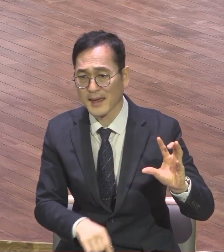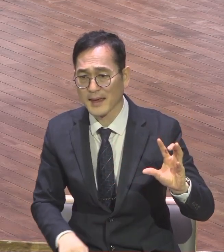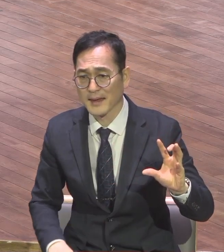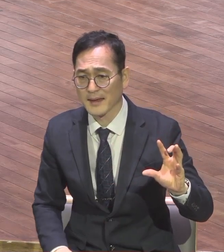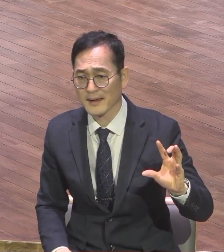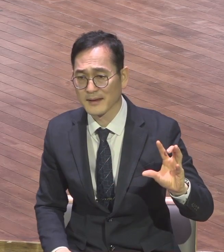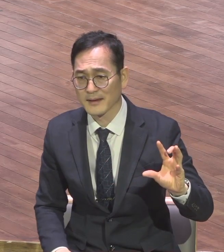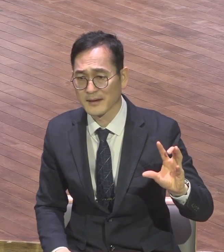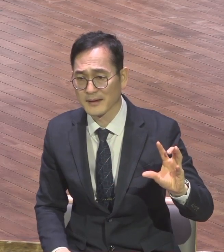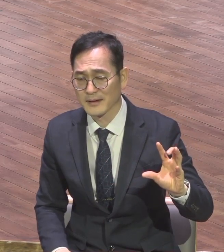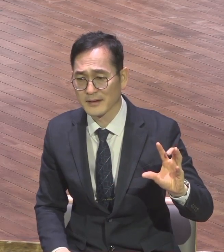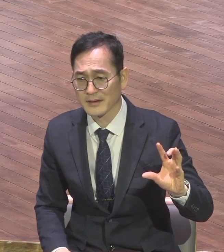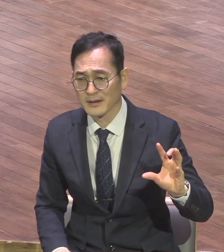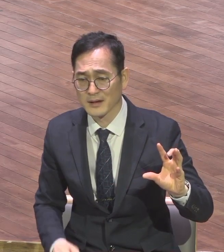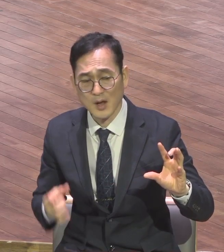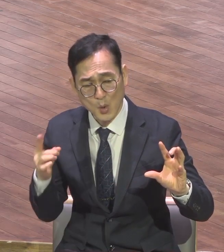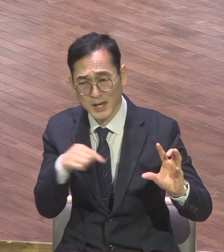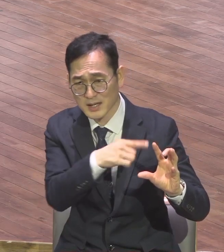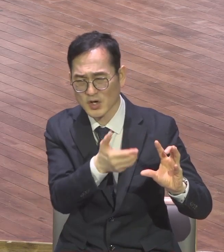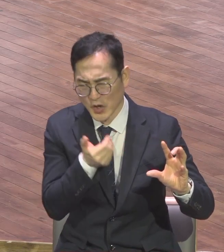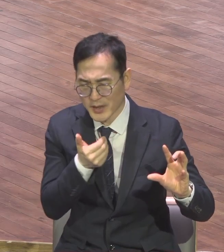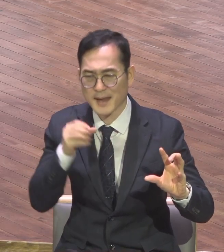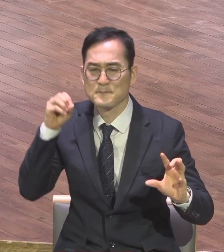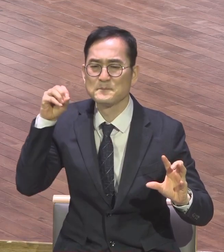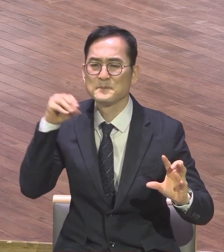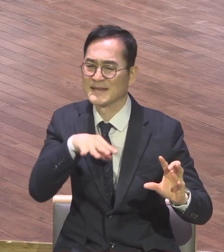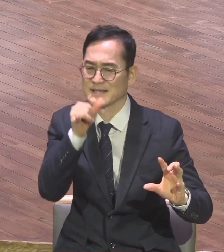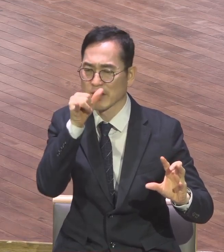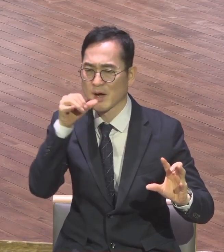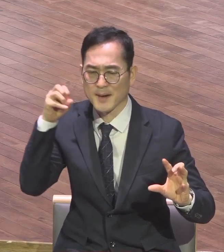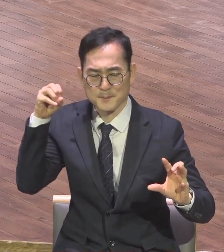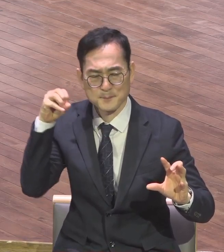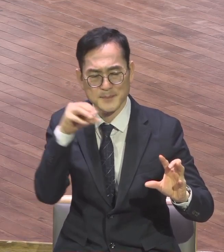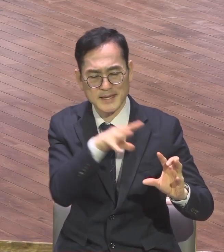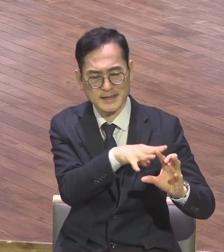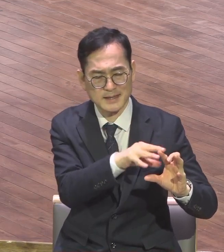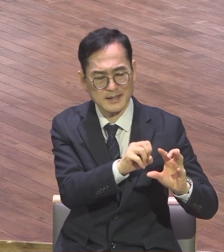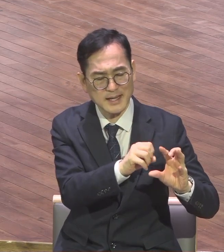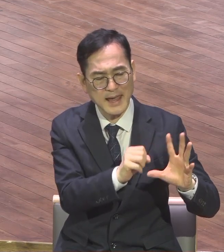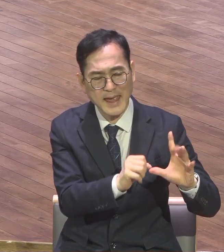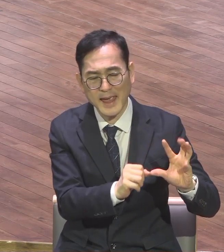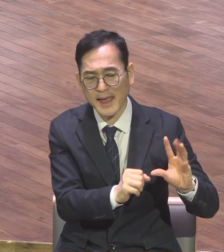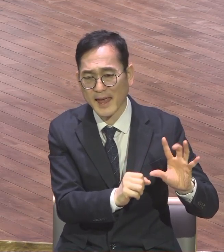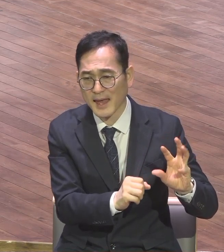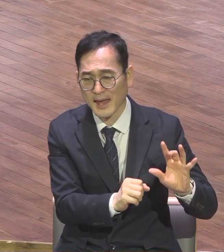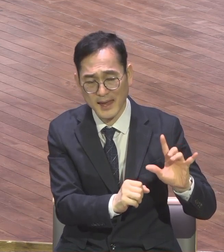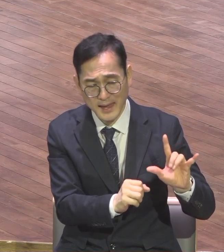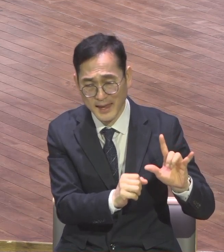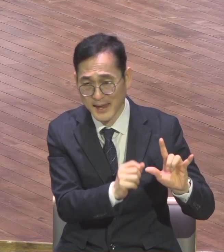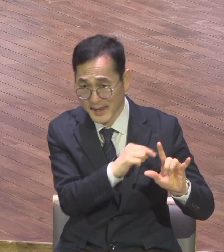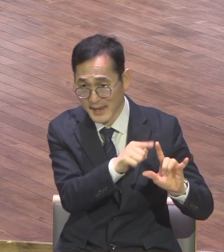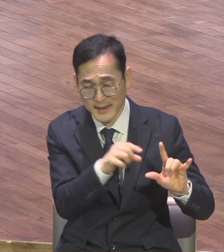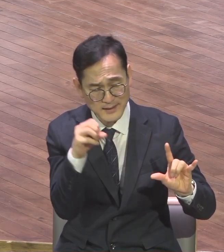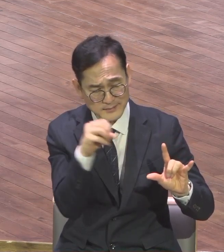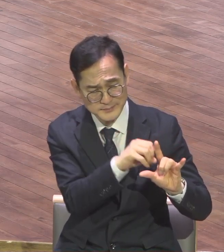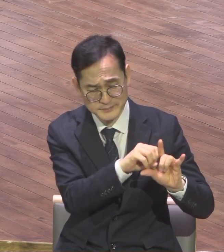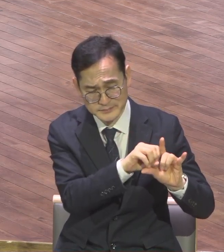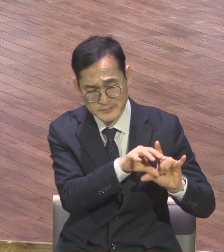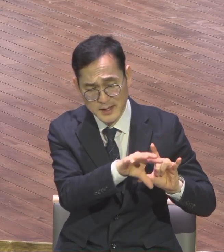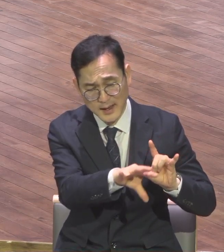해가 반사받아서 비추고 있는 거예요. 해가 반사하니까 달이 비추고 달이 비추고 지구가 비추고 하나님께서